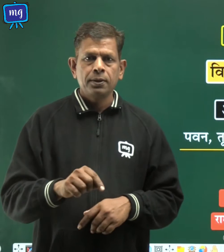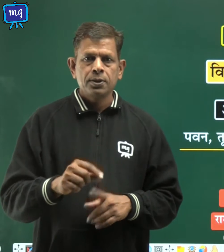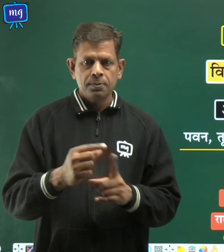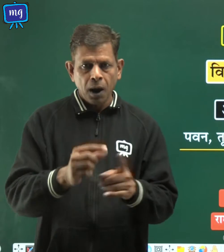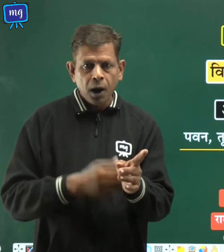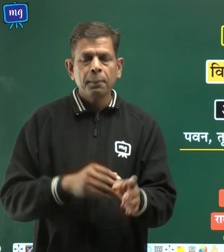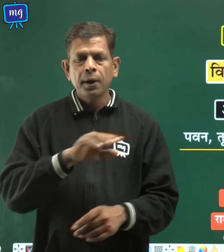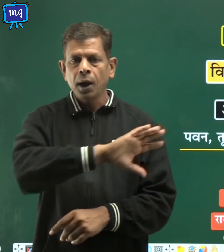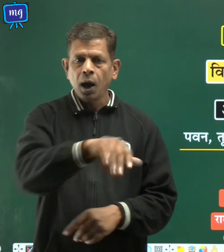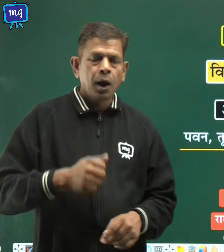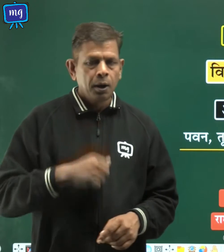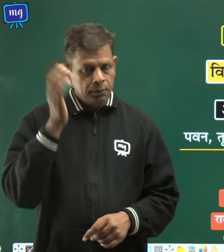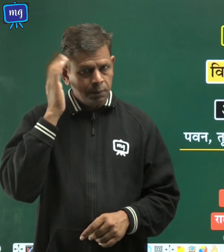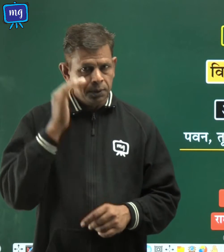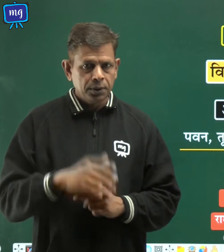हम समझेंगे